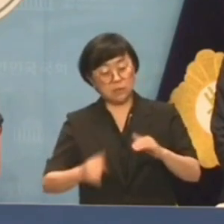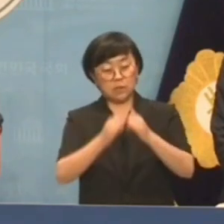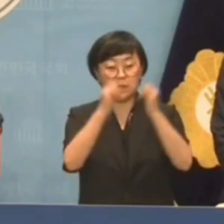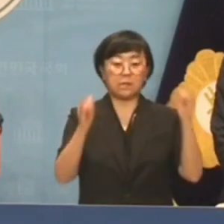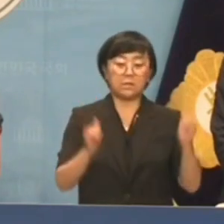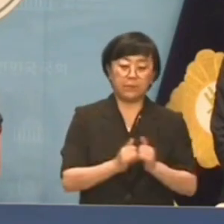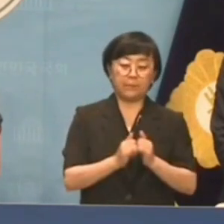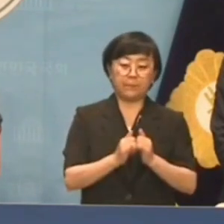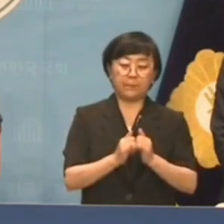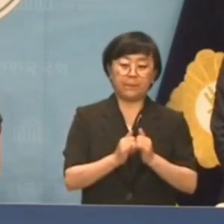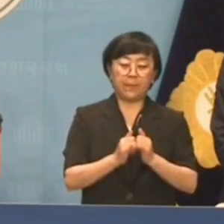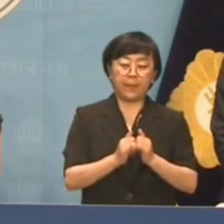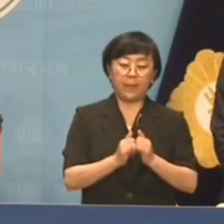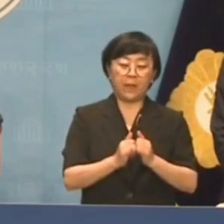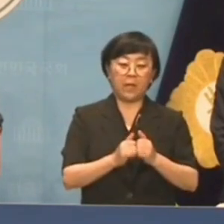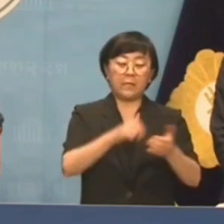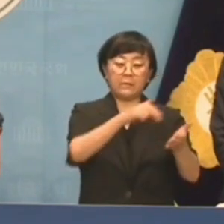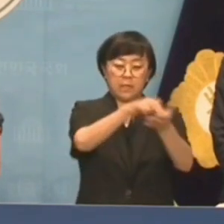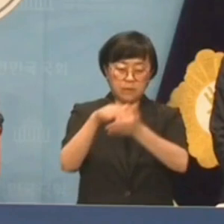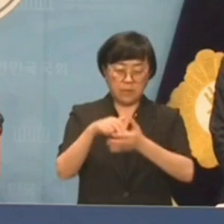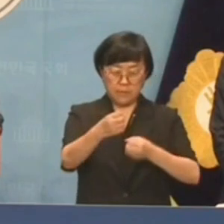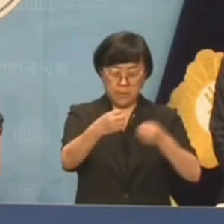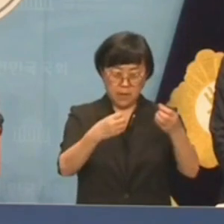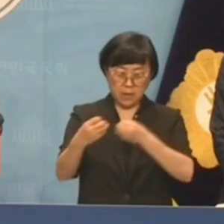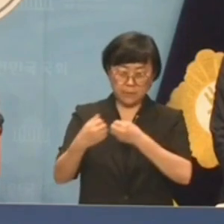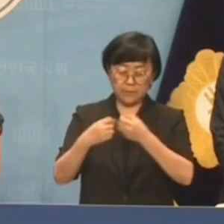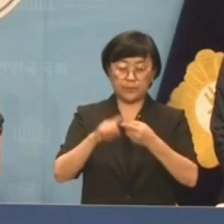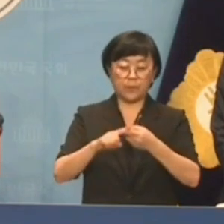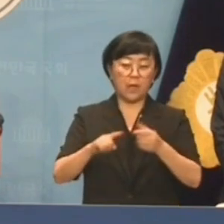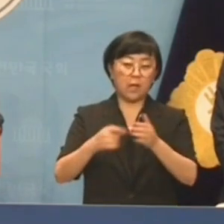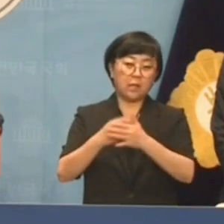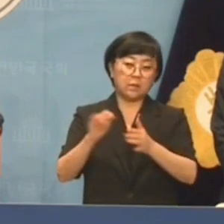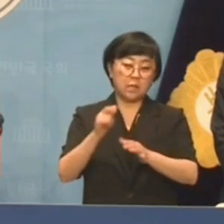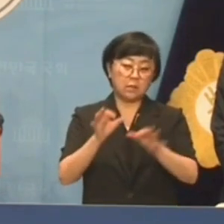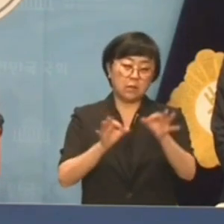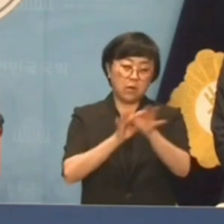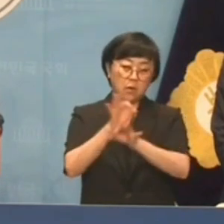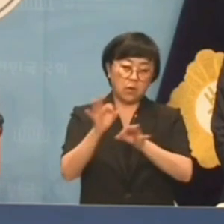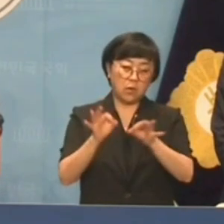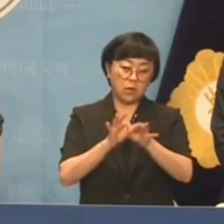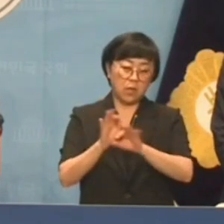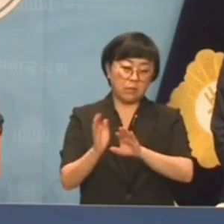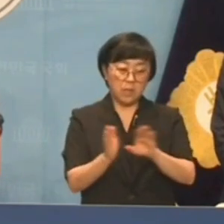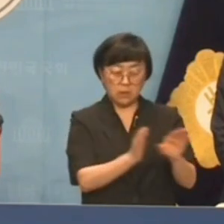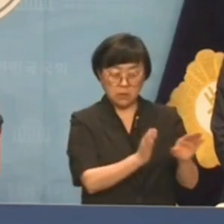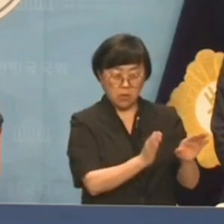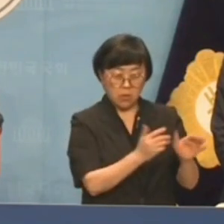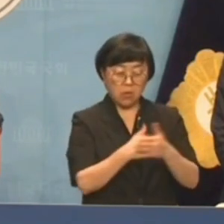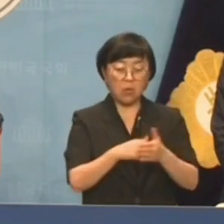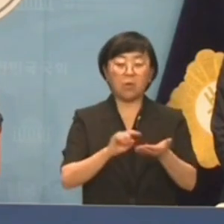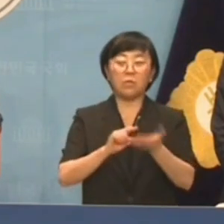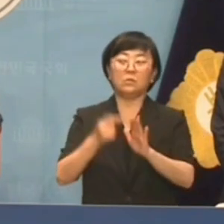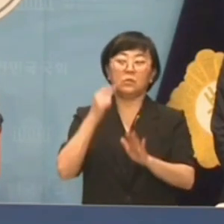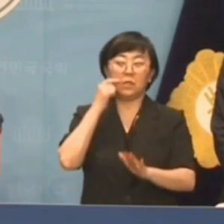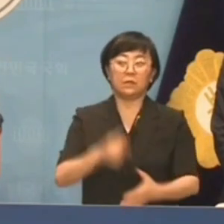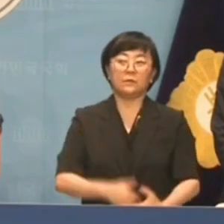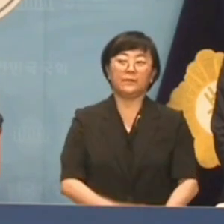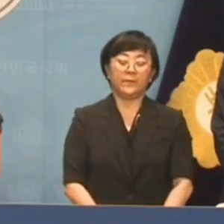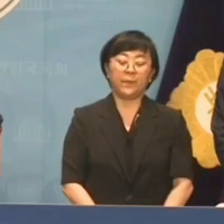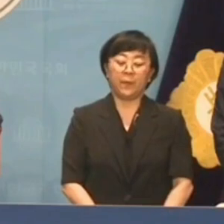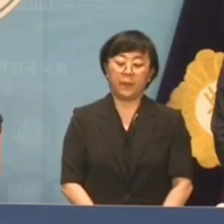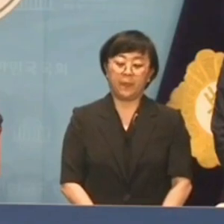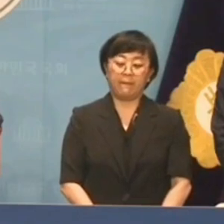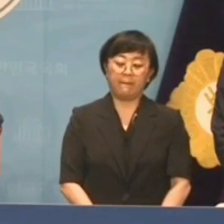사회적 목소리가 재계의 산업 경영형 논리에 밀려서 제대로 다루어지지 못하고 있는